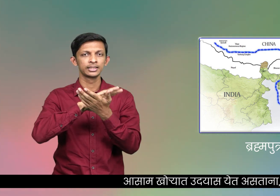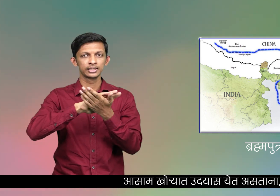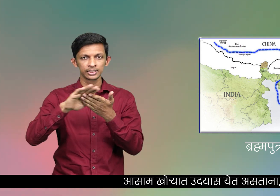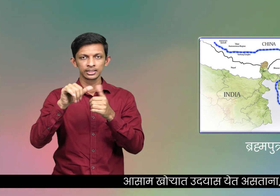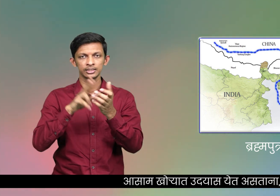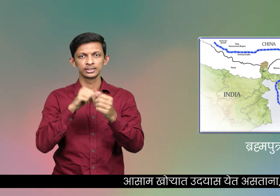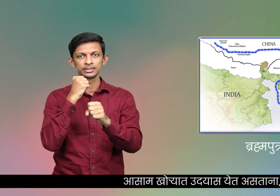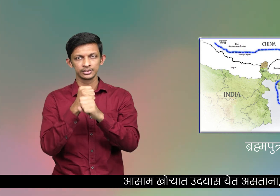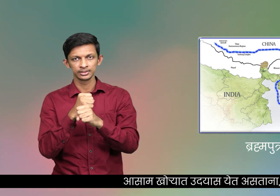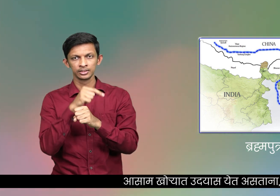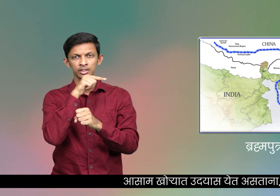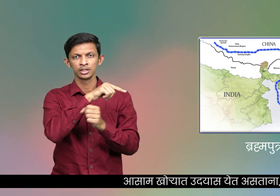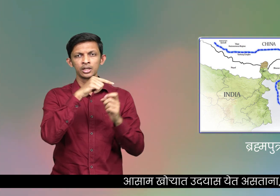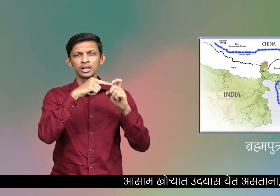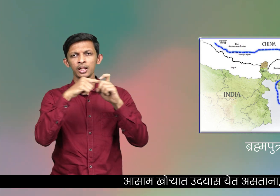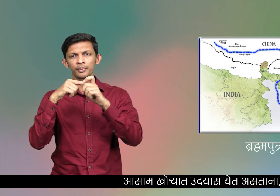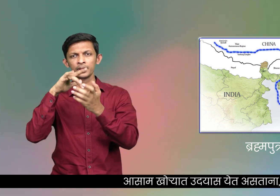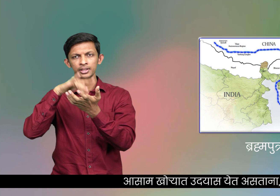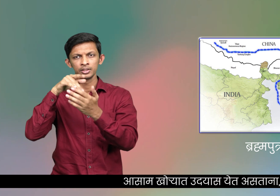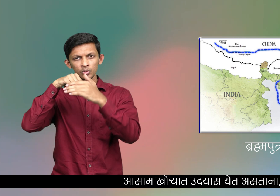आसाम खोऱ्यात उदयास येत असताना